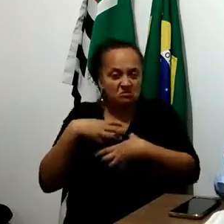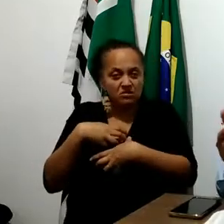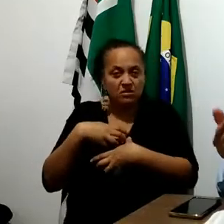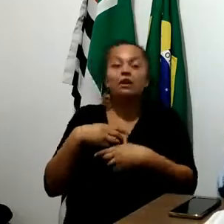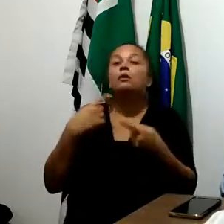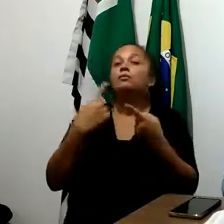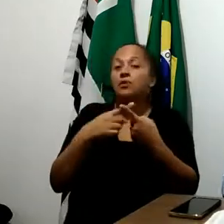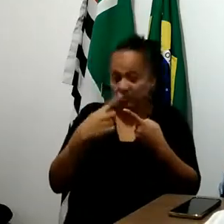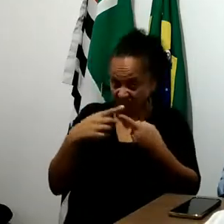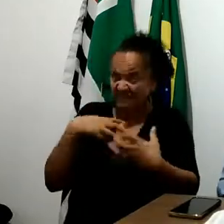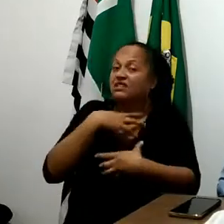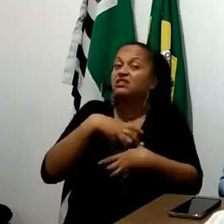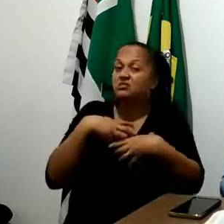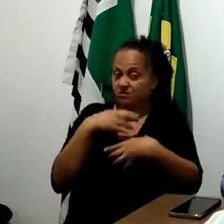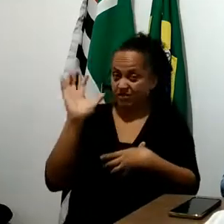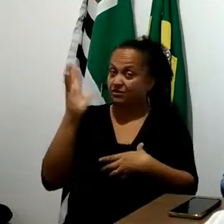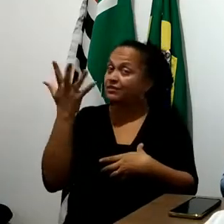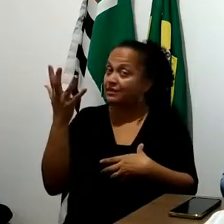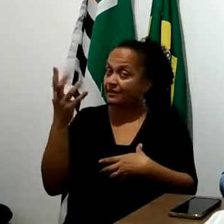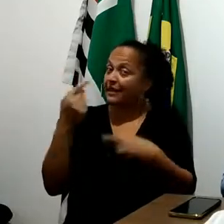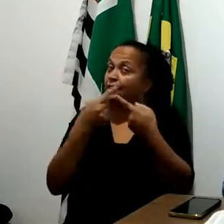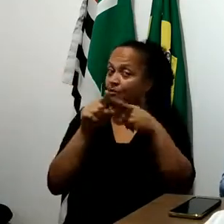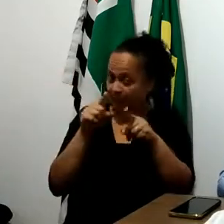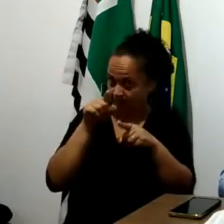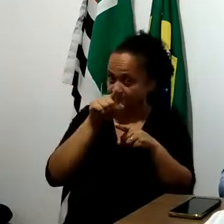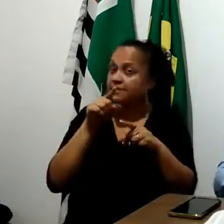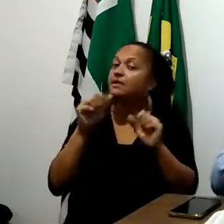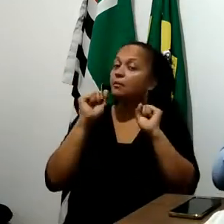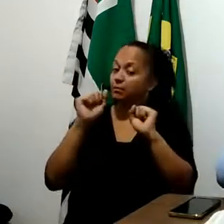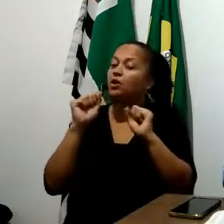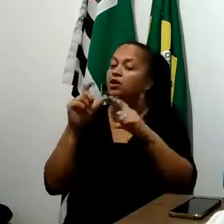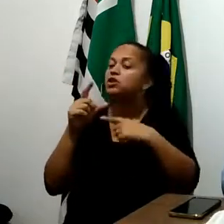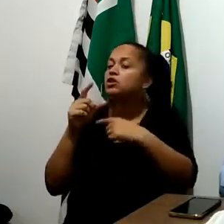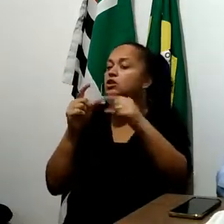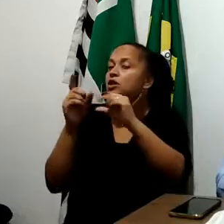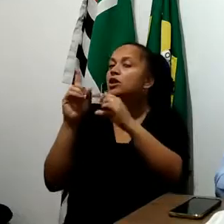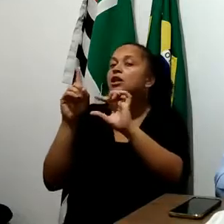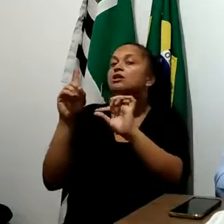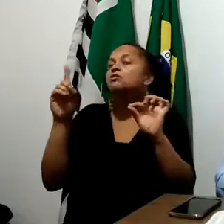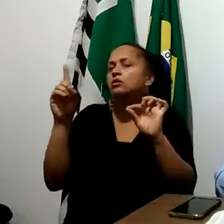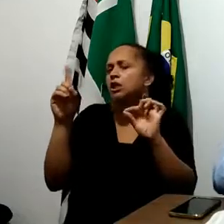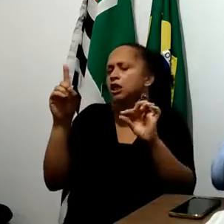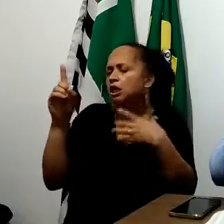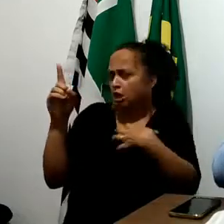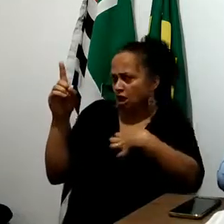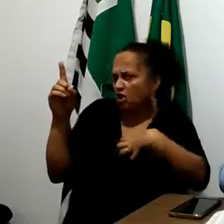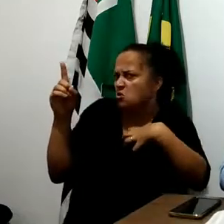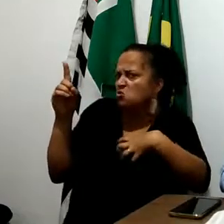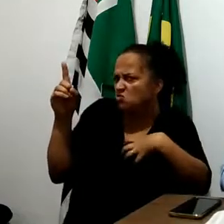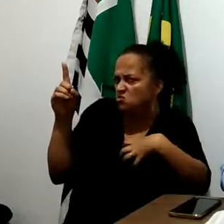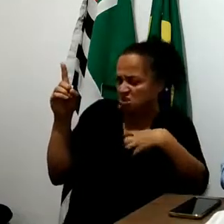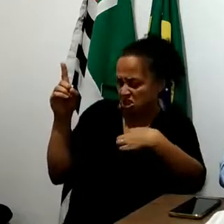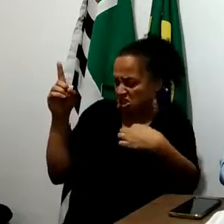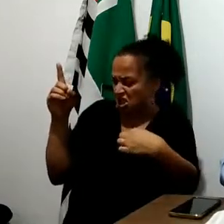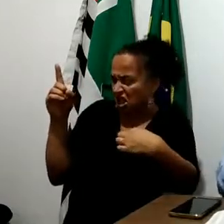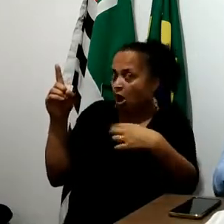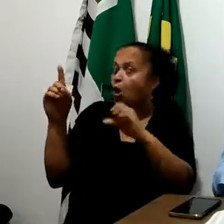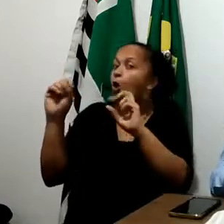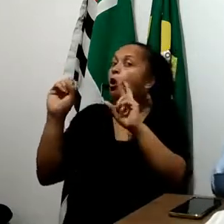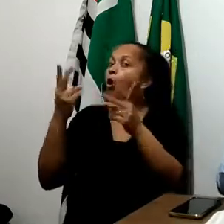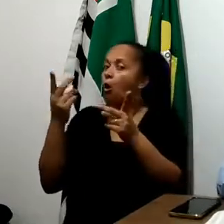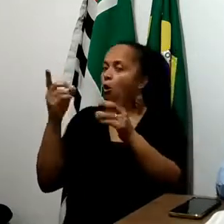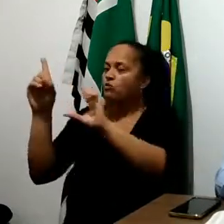de deixar essa angústia descer para o teu coração, ou com a palavra de Deus, você repreender essa angústia